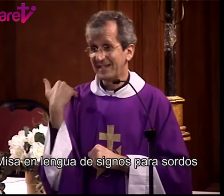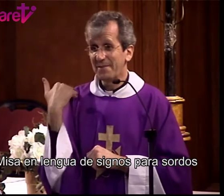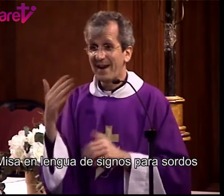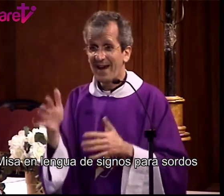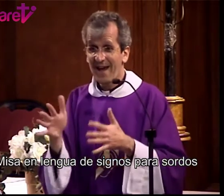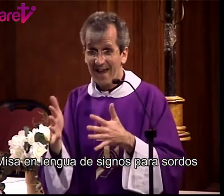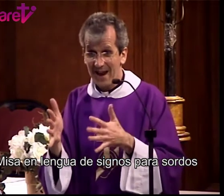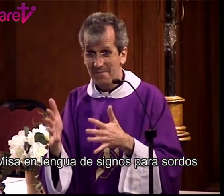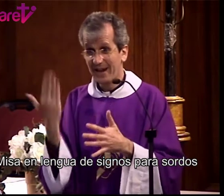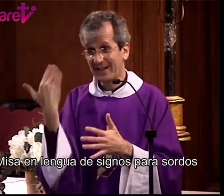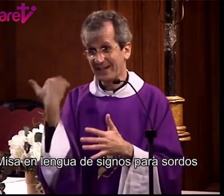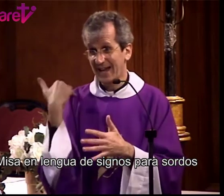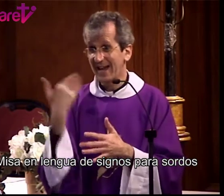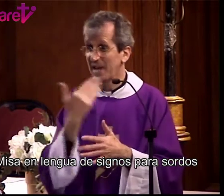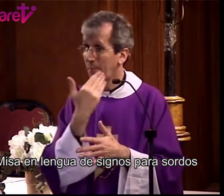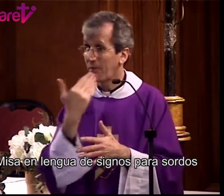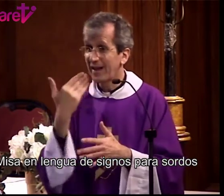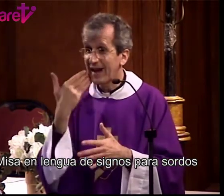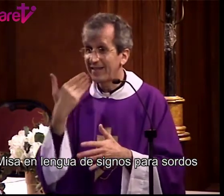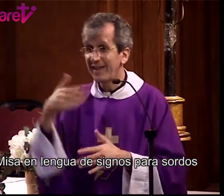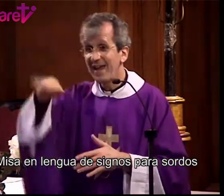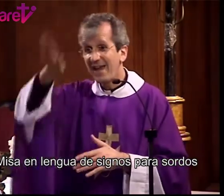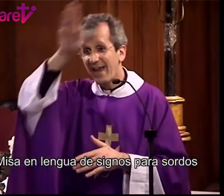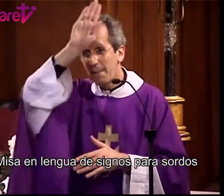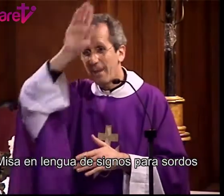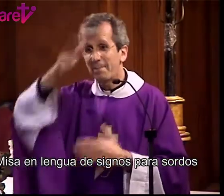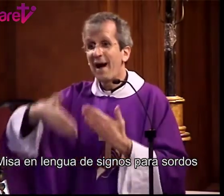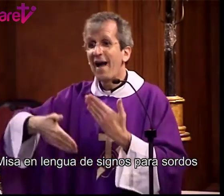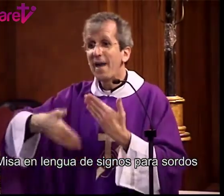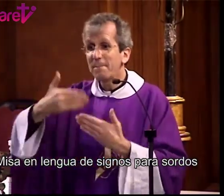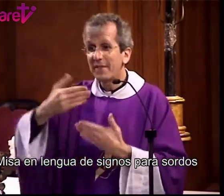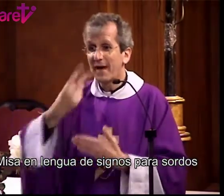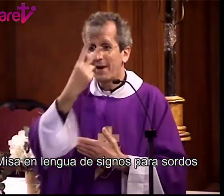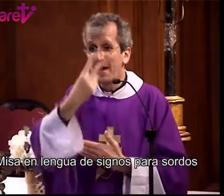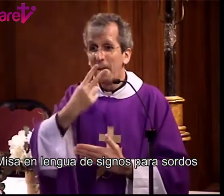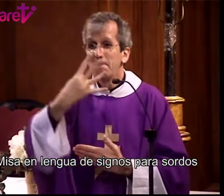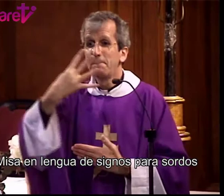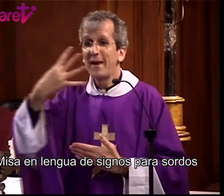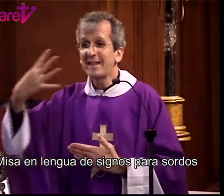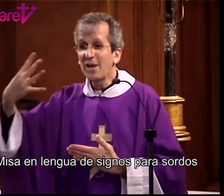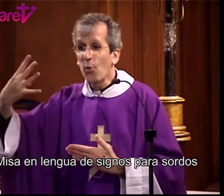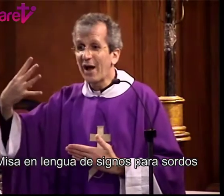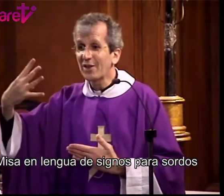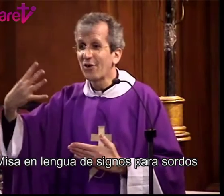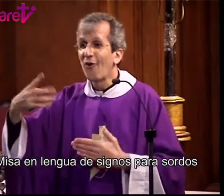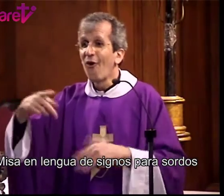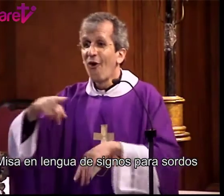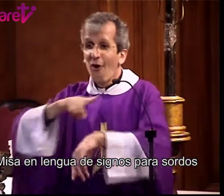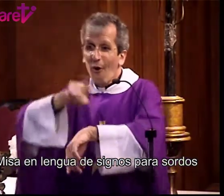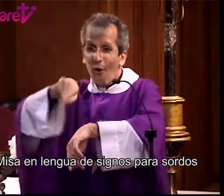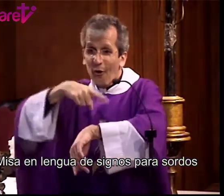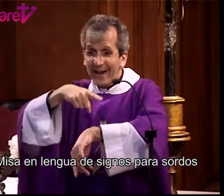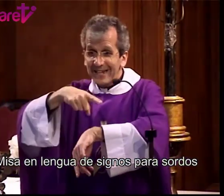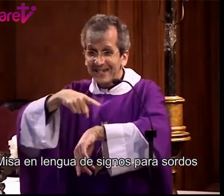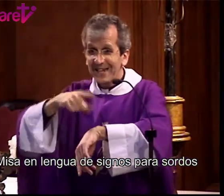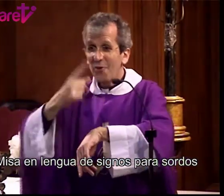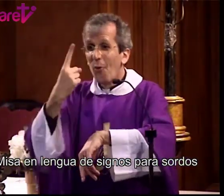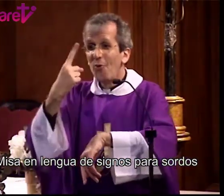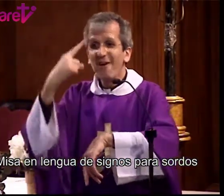semana, el viernes ayer por la tarde, el Papa empezaba 24 horas, un